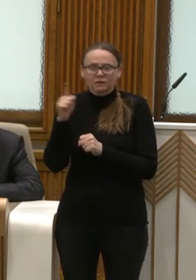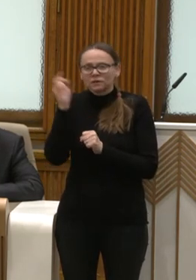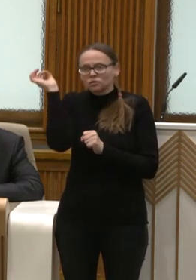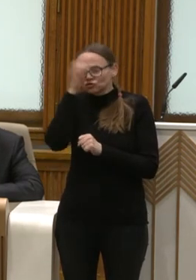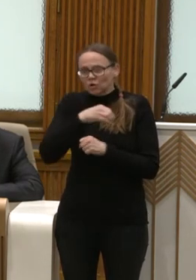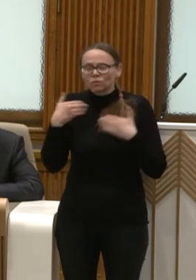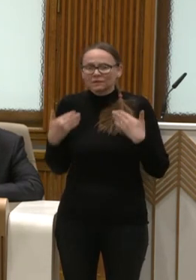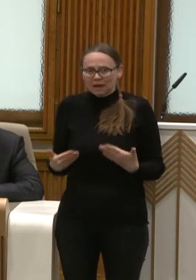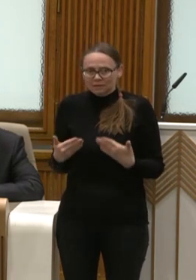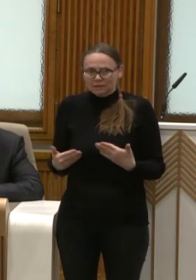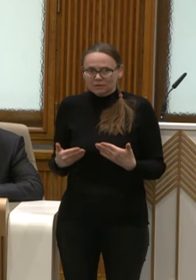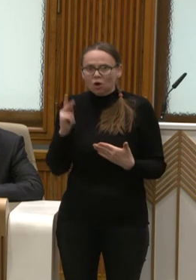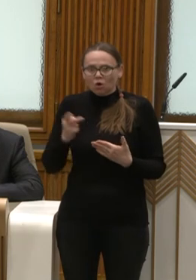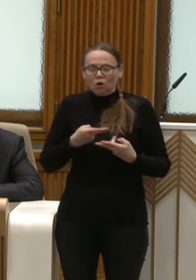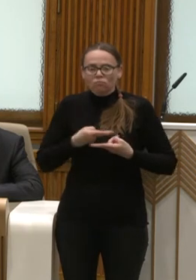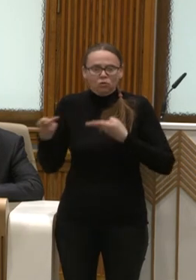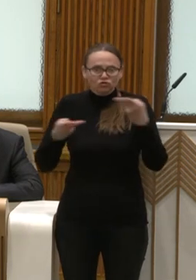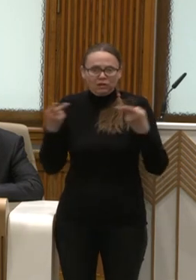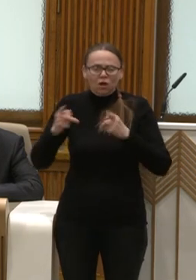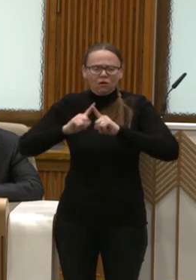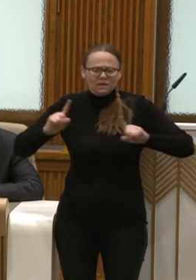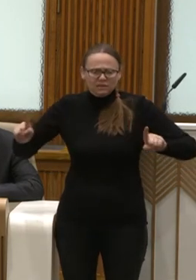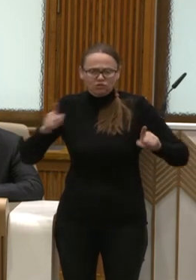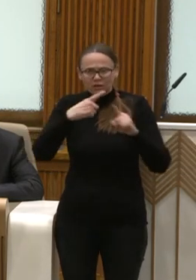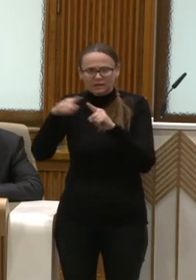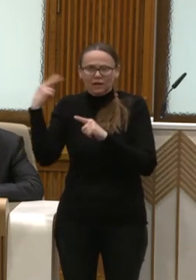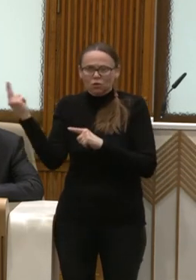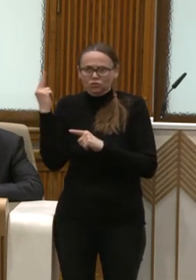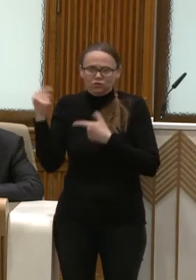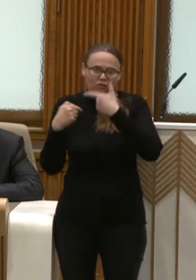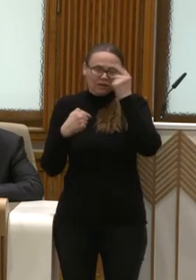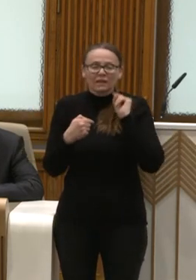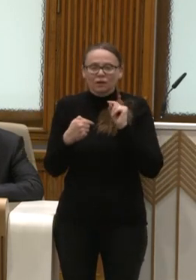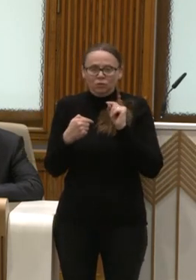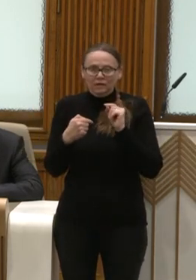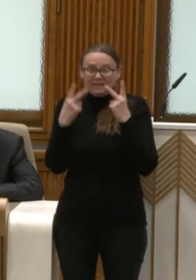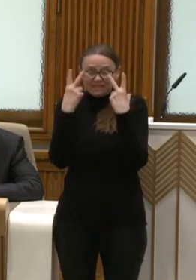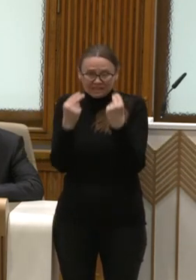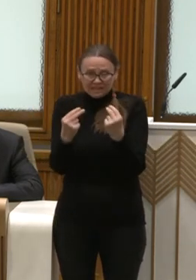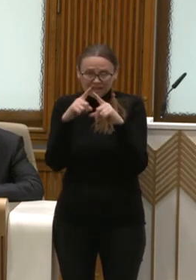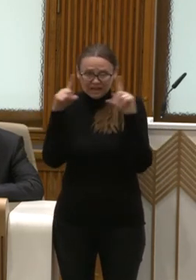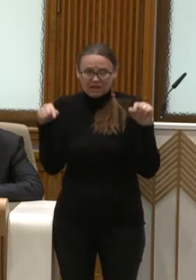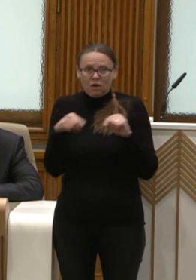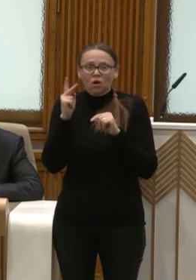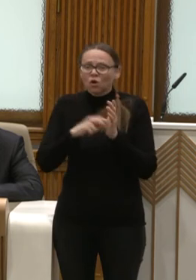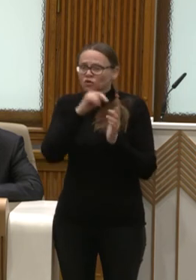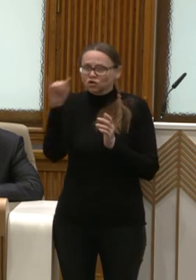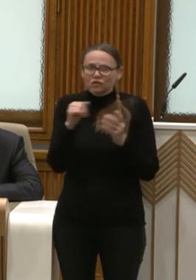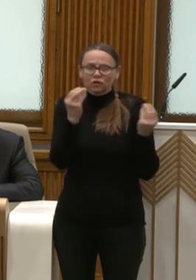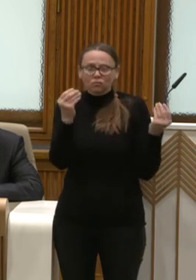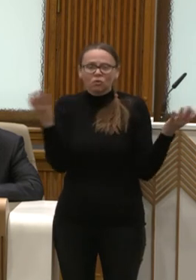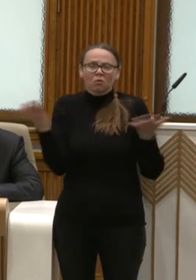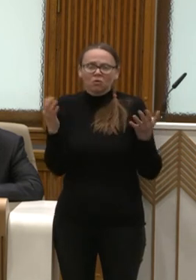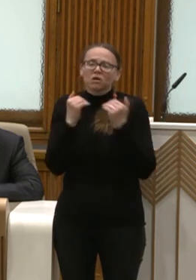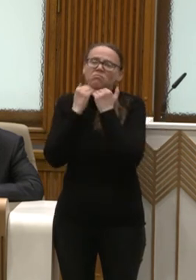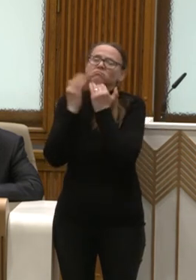žal danes, ne, ko pošiljajo z različnih delov Slovenije ljudje slike, ko se še vedno marsikje